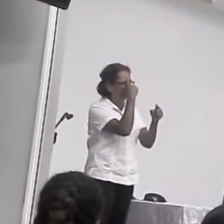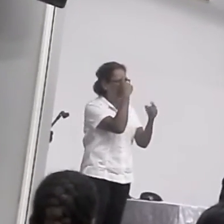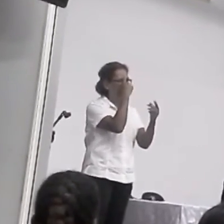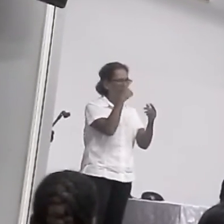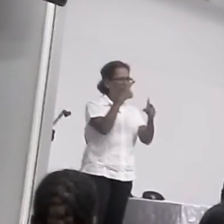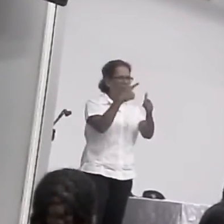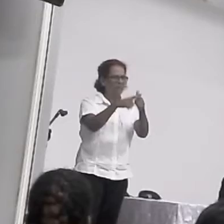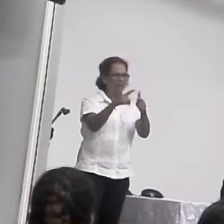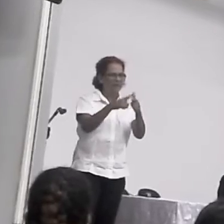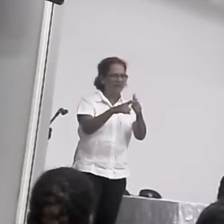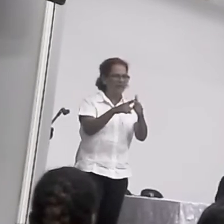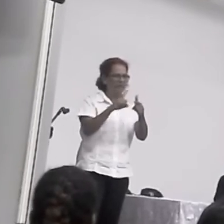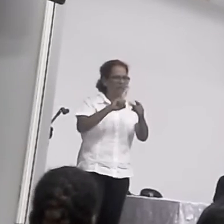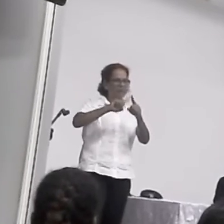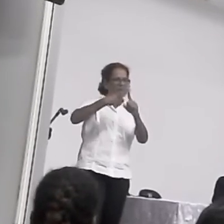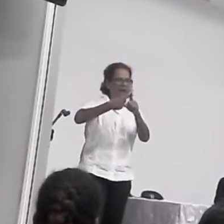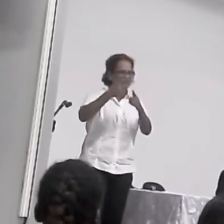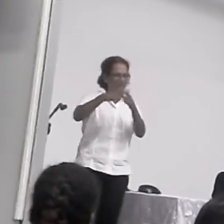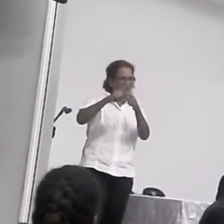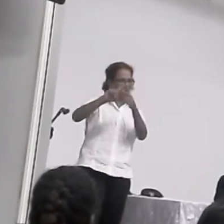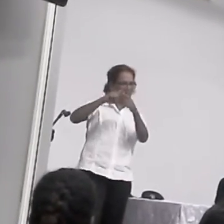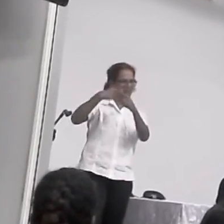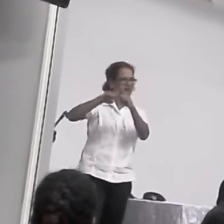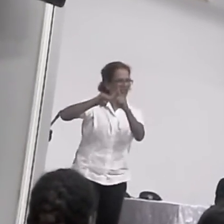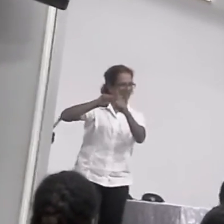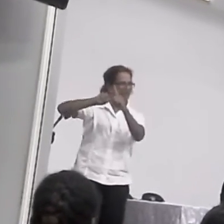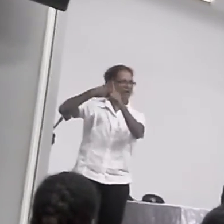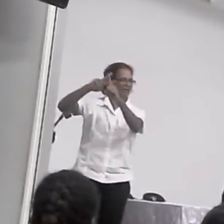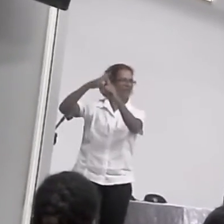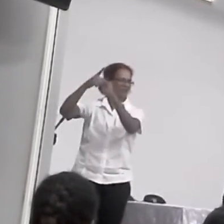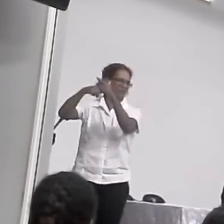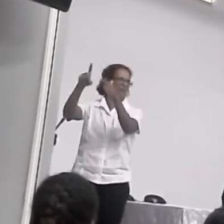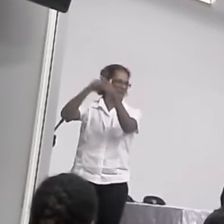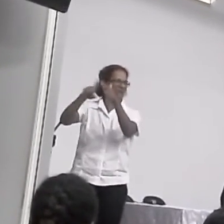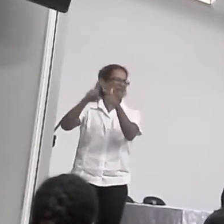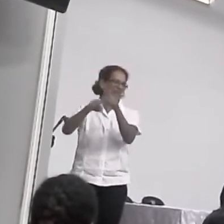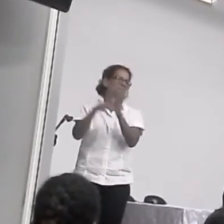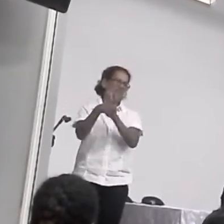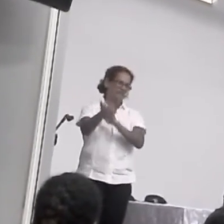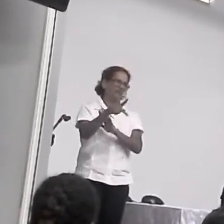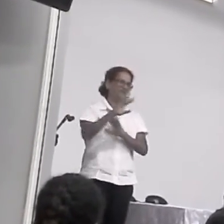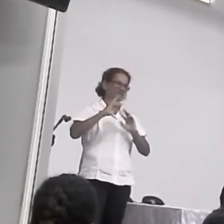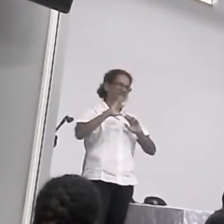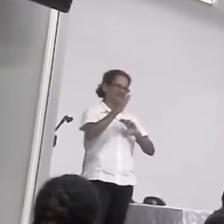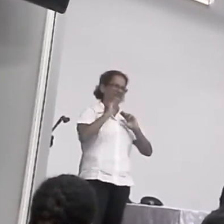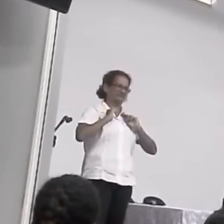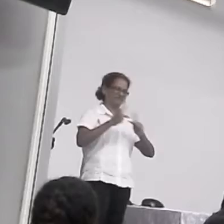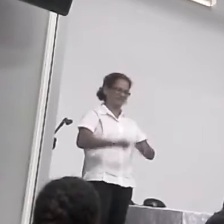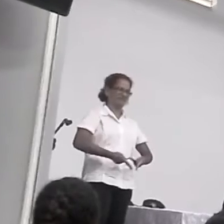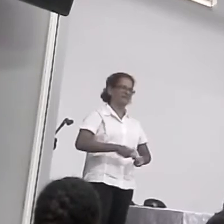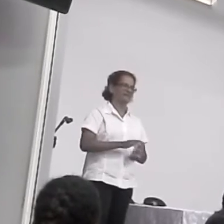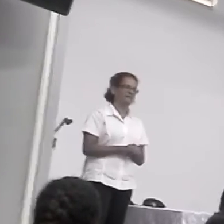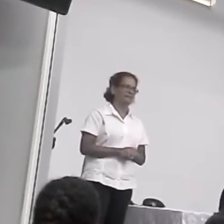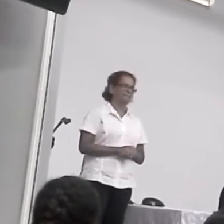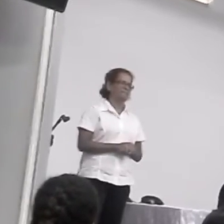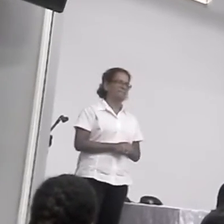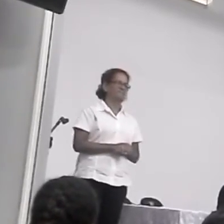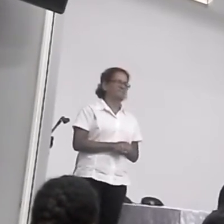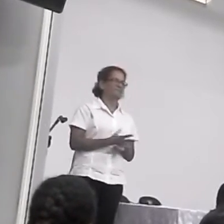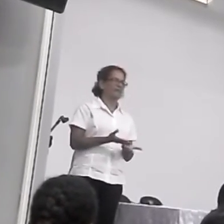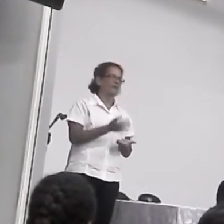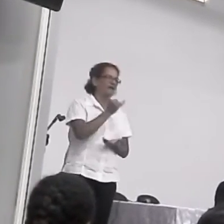uma flexibilidade mais grande. Eu acho que não tanto eu, quando estou dando uma aula, eu espero que a